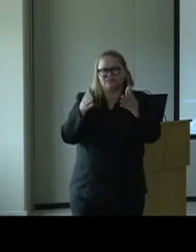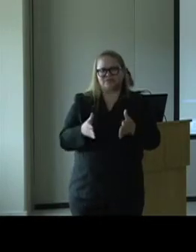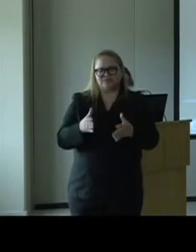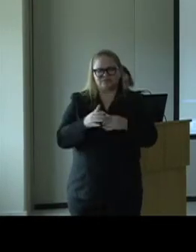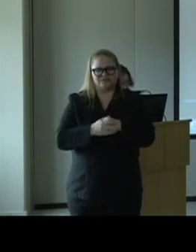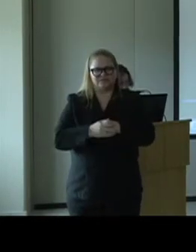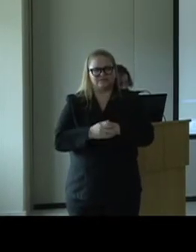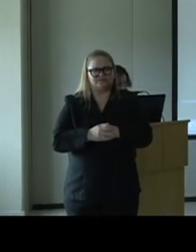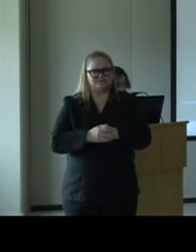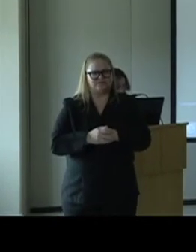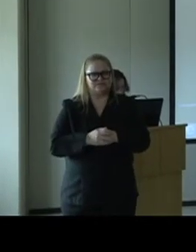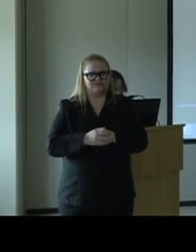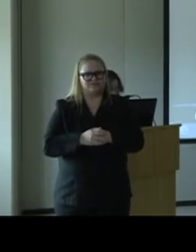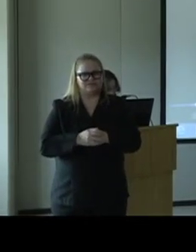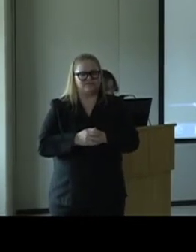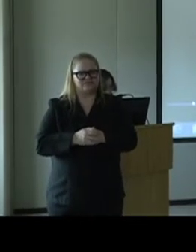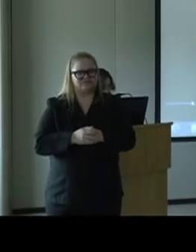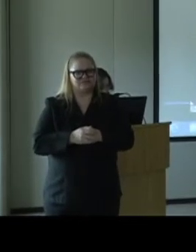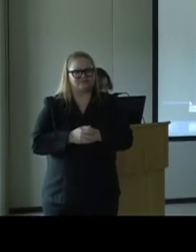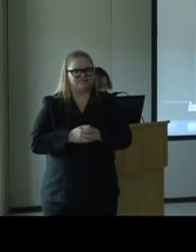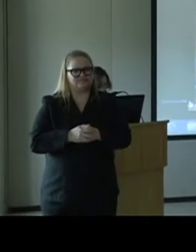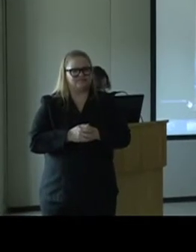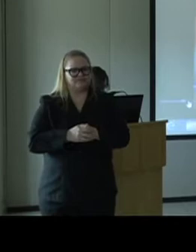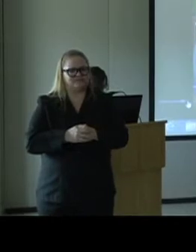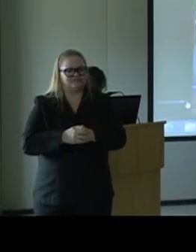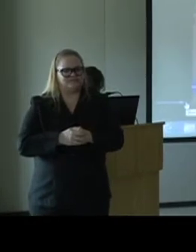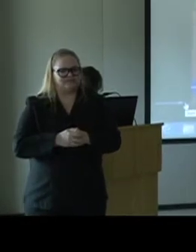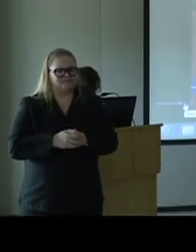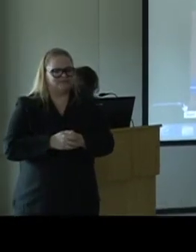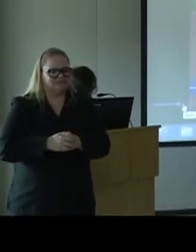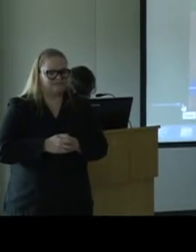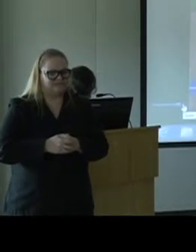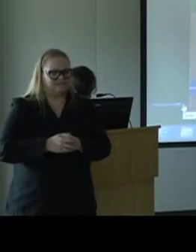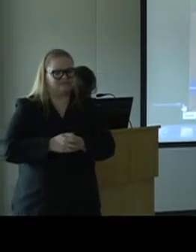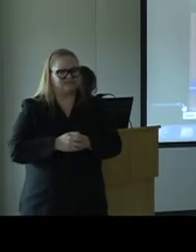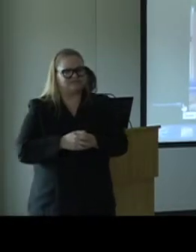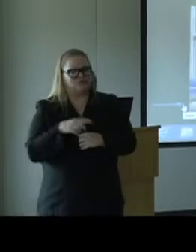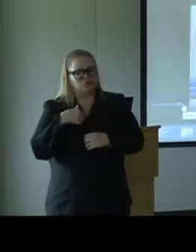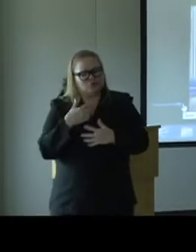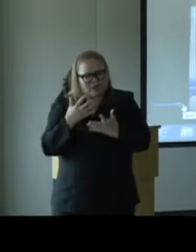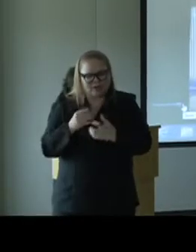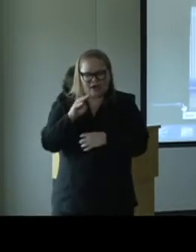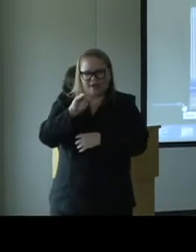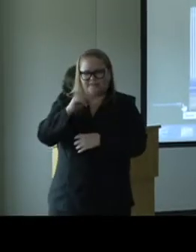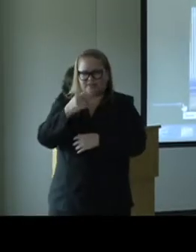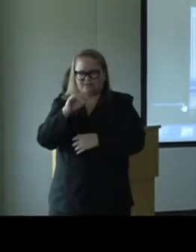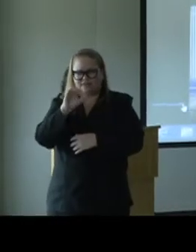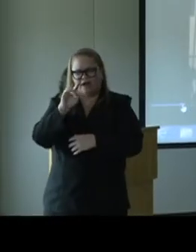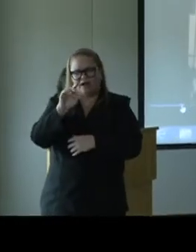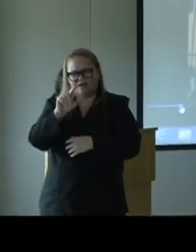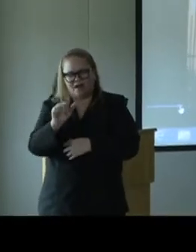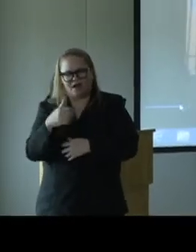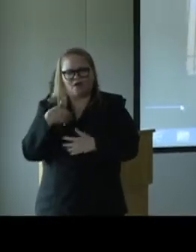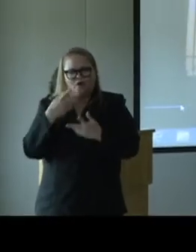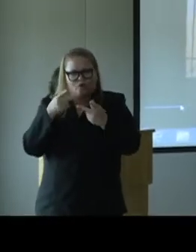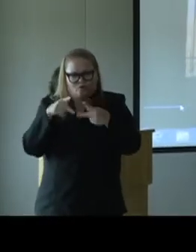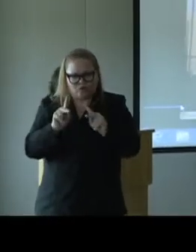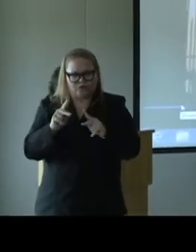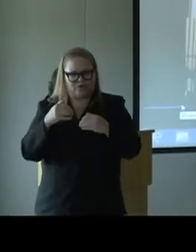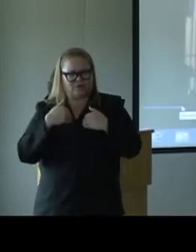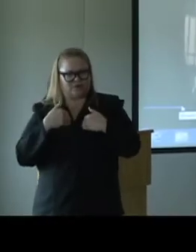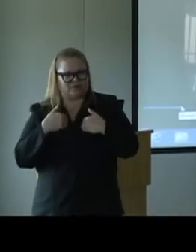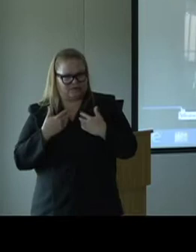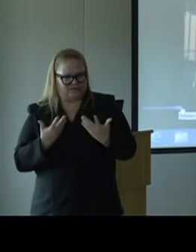Lo único que le pedí a Migdalia fue que, ¿verdad?, que nos diera la oportunidad de que esa idea.